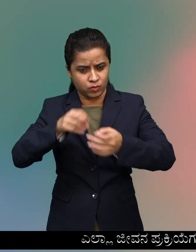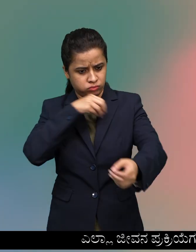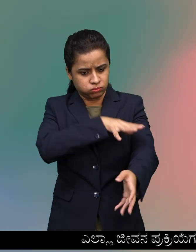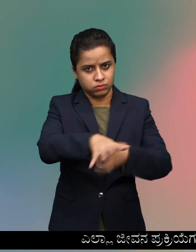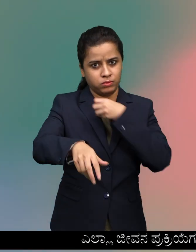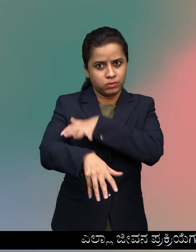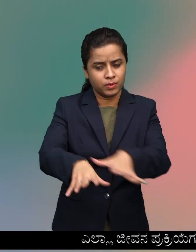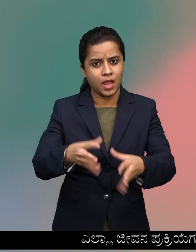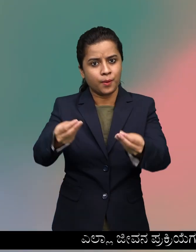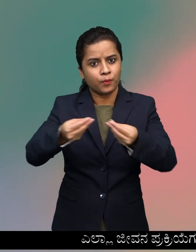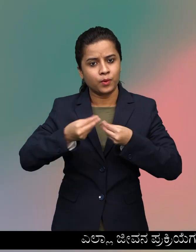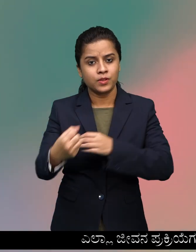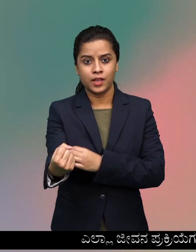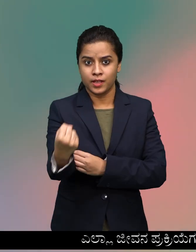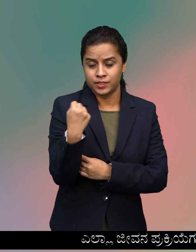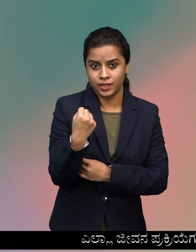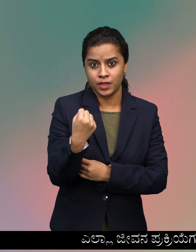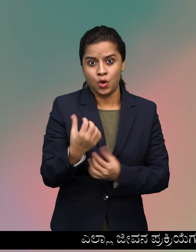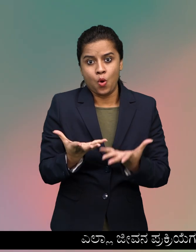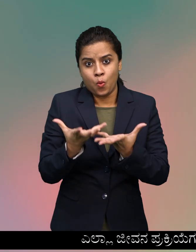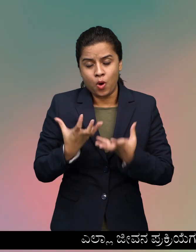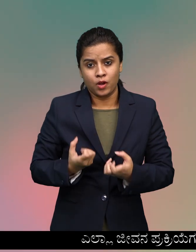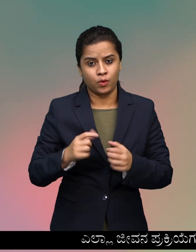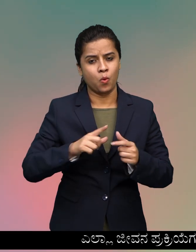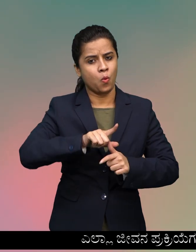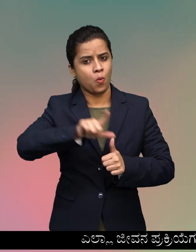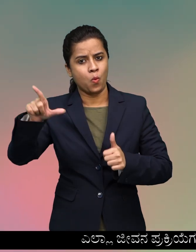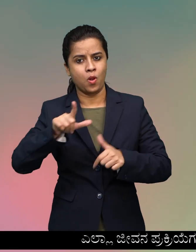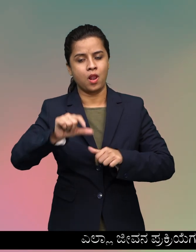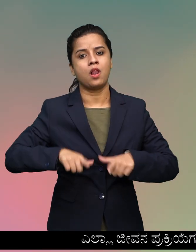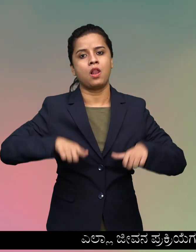ಪ್ರಕ್ರಿಯೆಗಳಿಗೆ ಅಗತ್ಯವಾದ ಶಕ್ತಿಯನ್ನು ಉತ್ಪಾದಿಸುತ್ತದೆ.